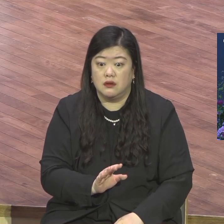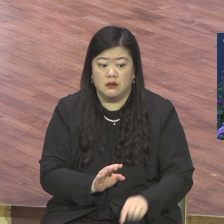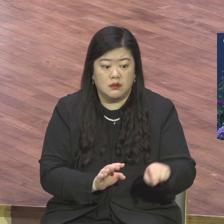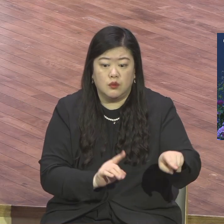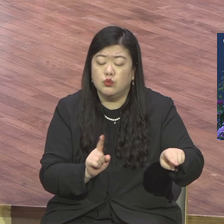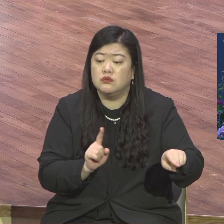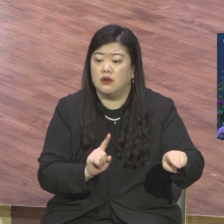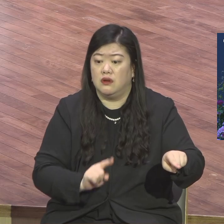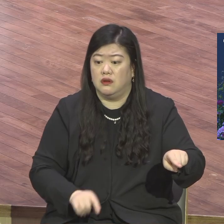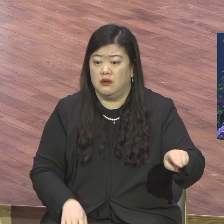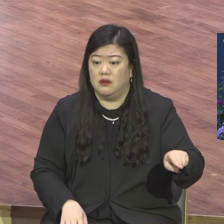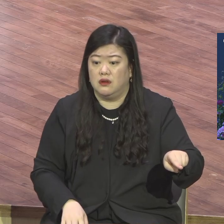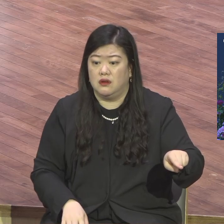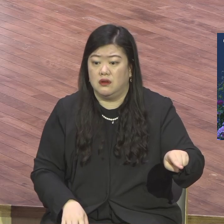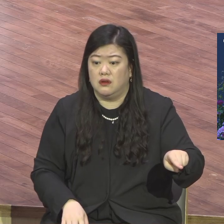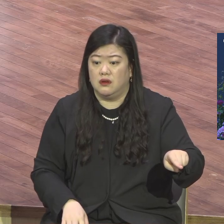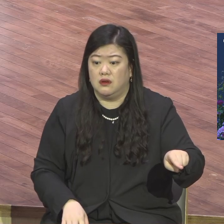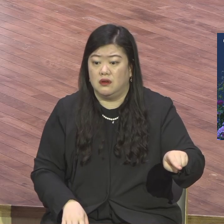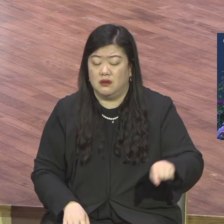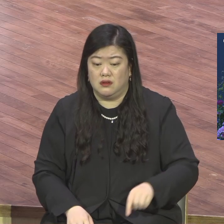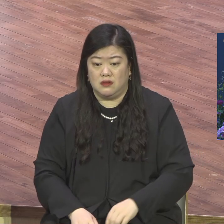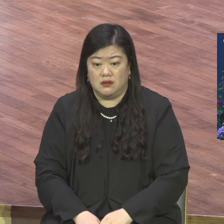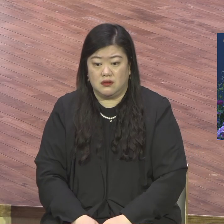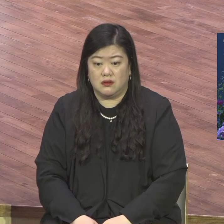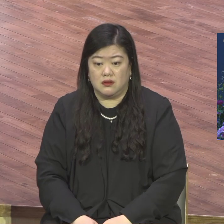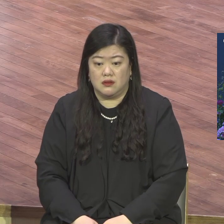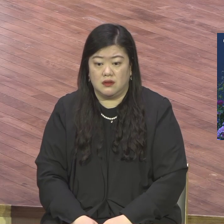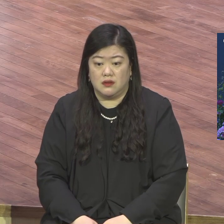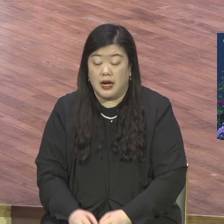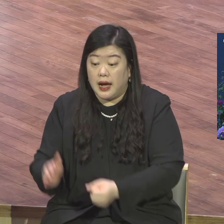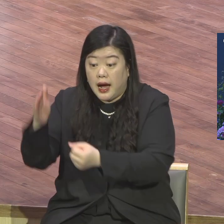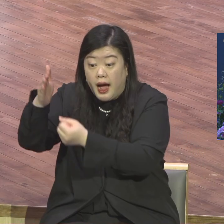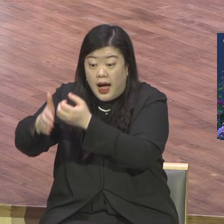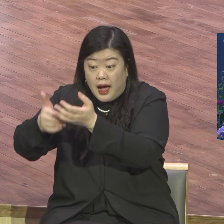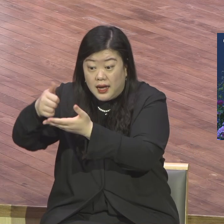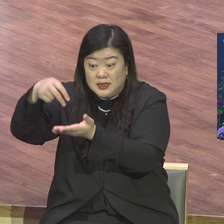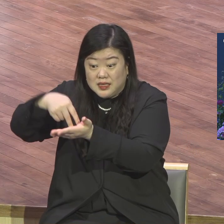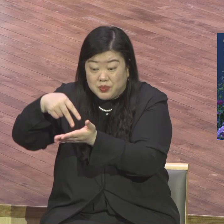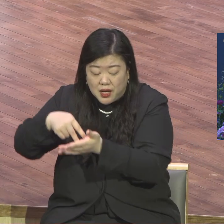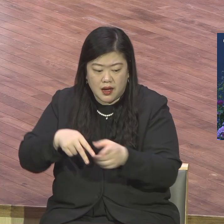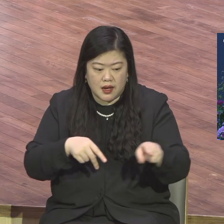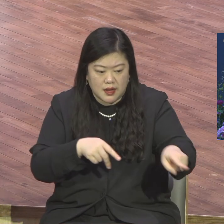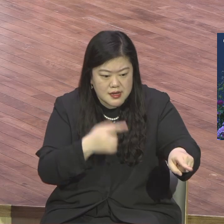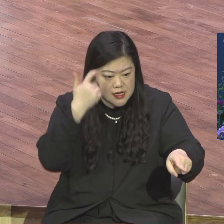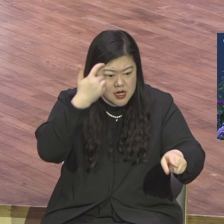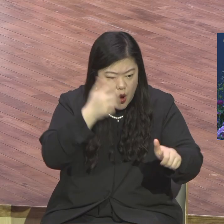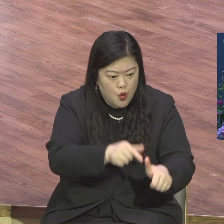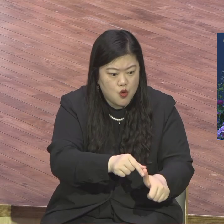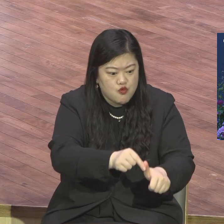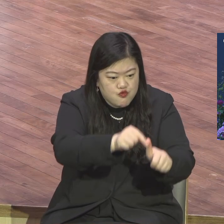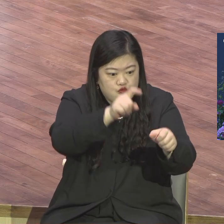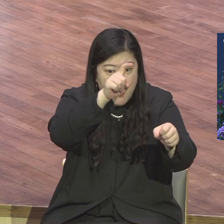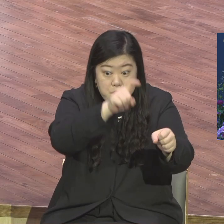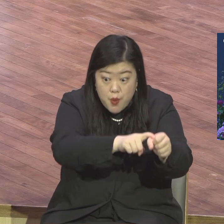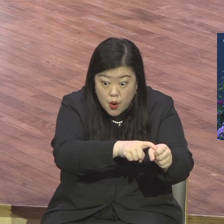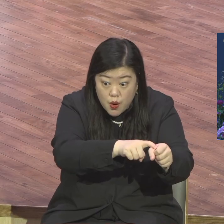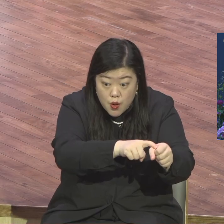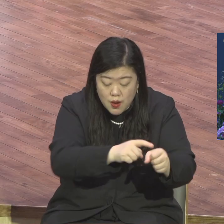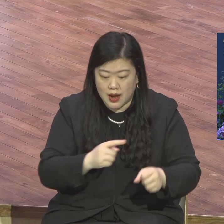보통 문제 아닙니다. 하나님은 그 영혼을 구원하기 위해서 계획하시고 여러분을 만나도록